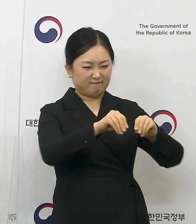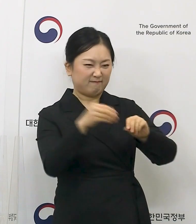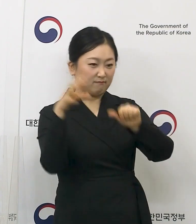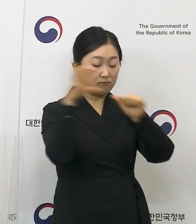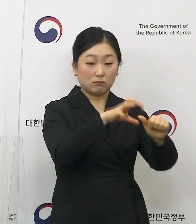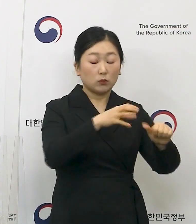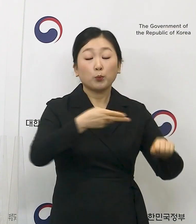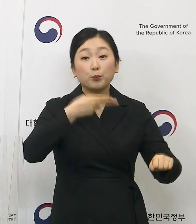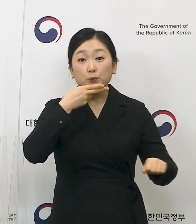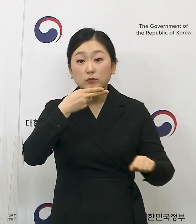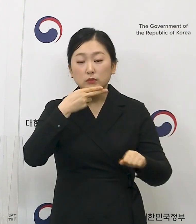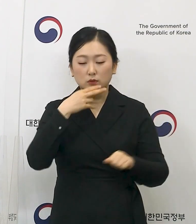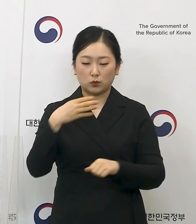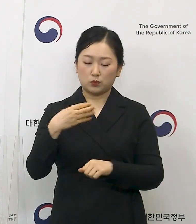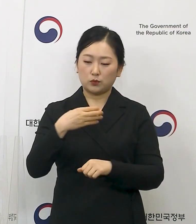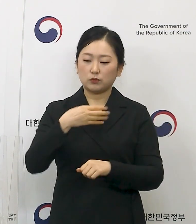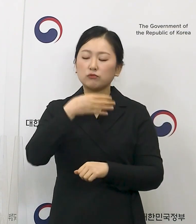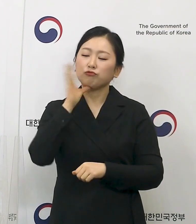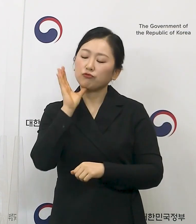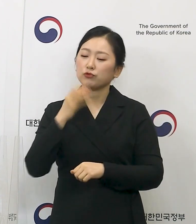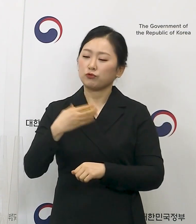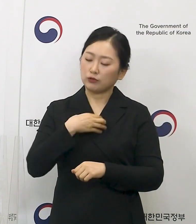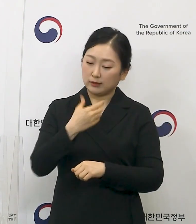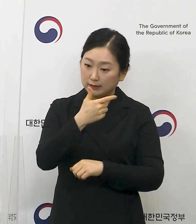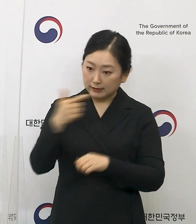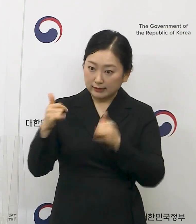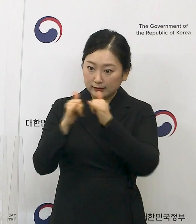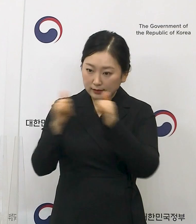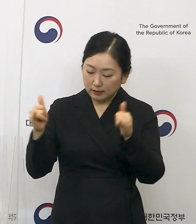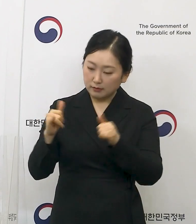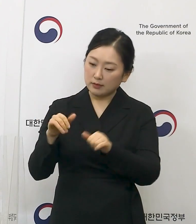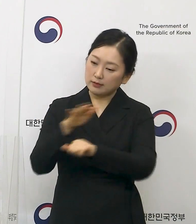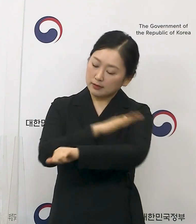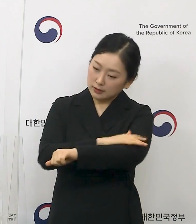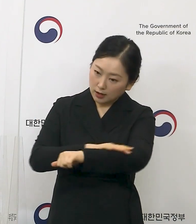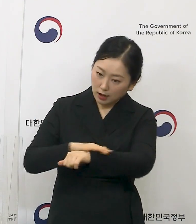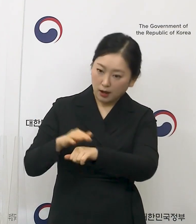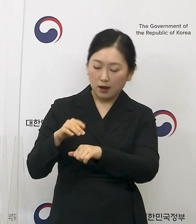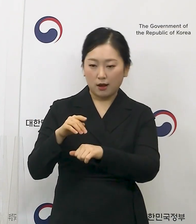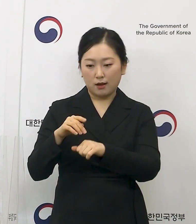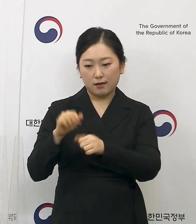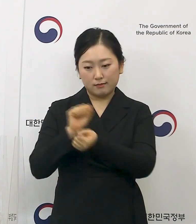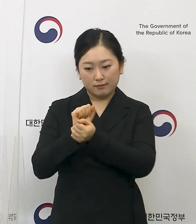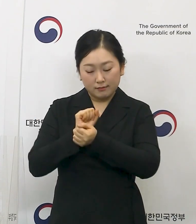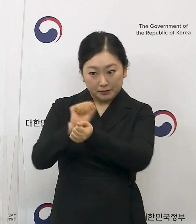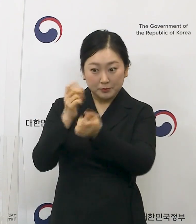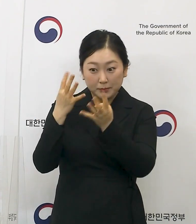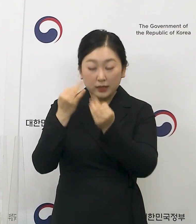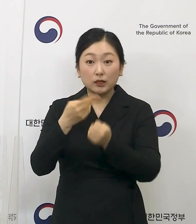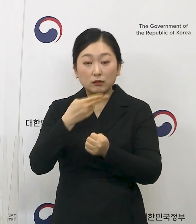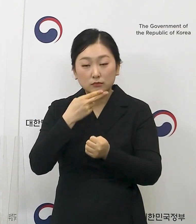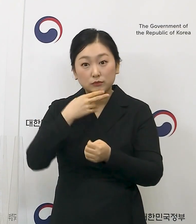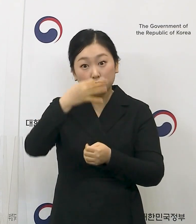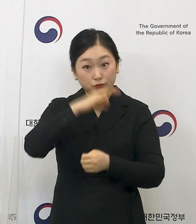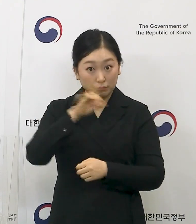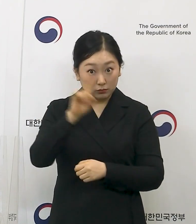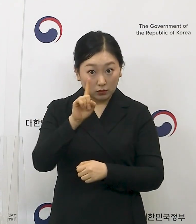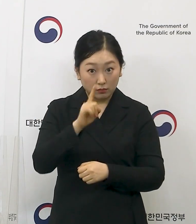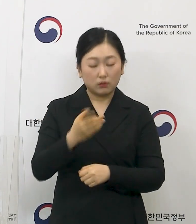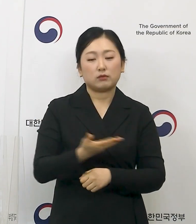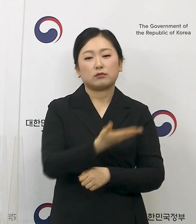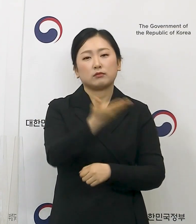없이 고위험군 보호와 유행 관리가 가능했던 상황에 가장 큰 기여 요인은 국민들께서